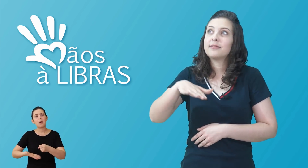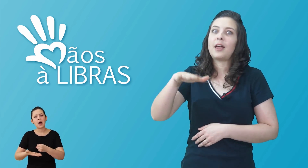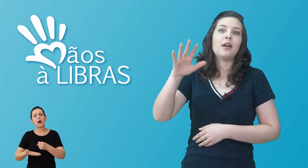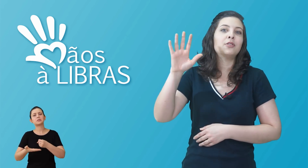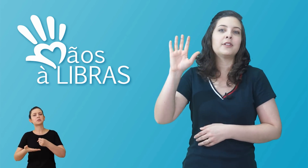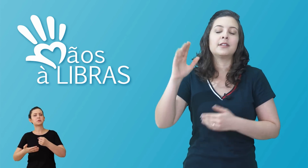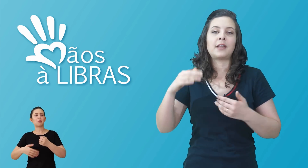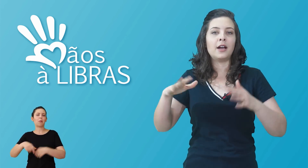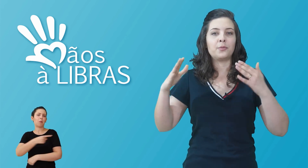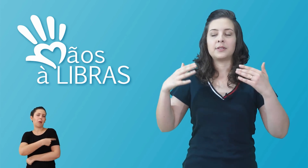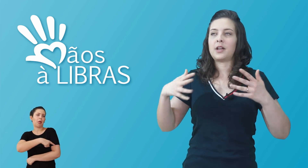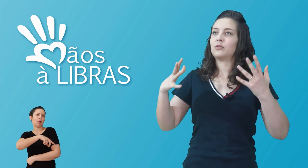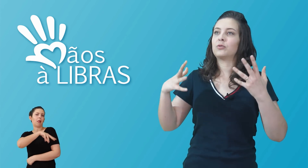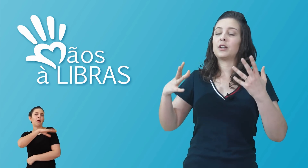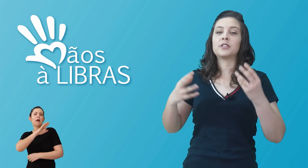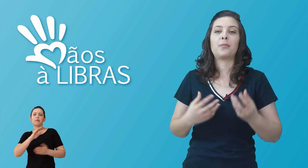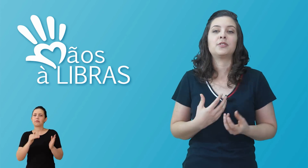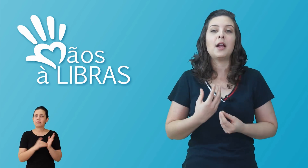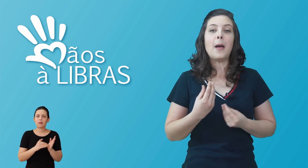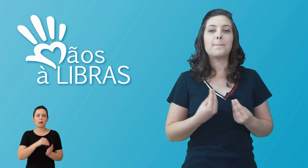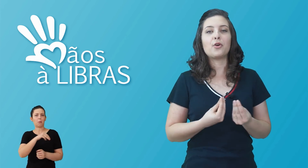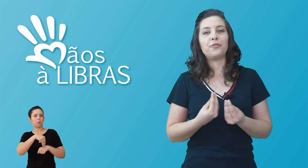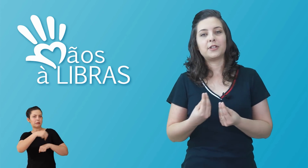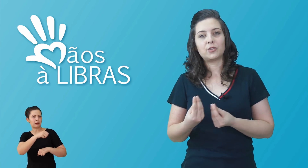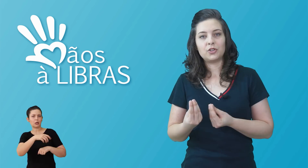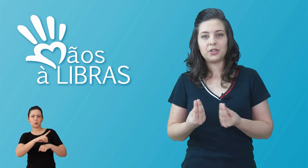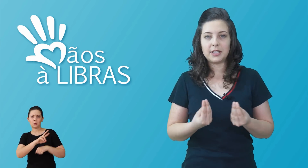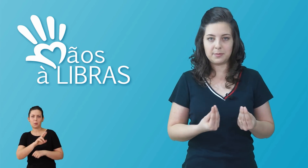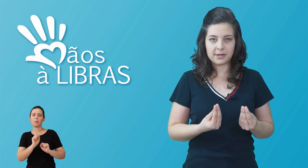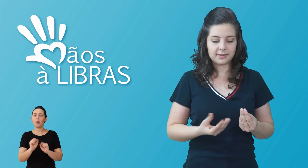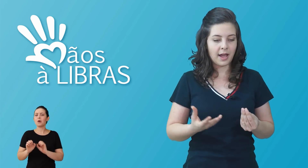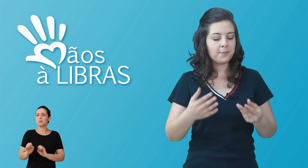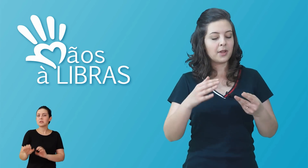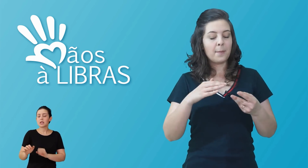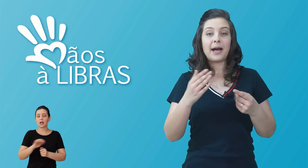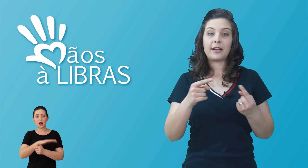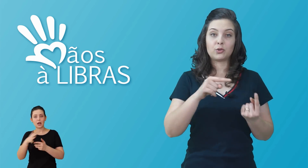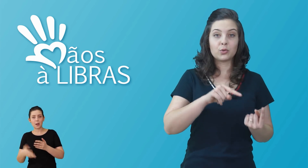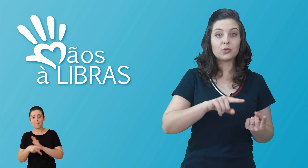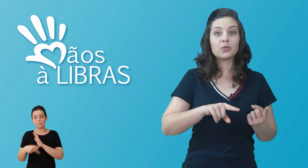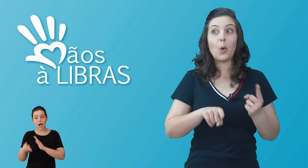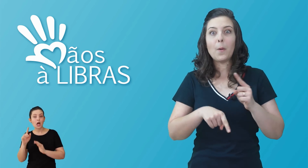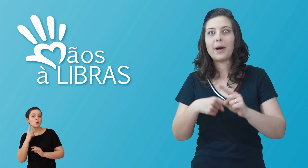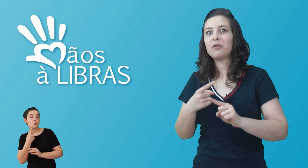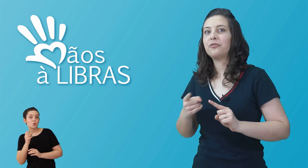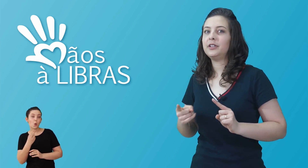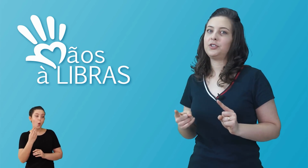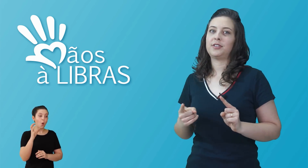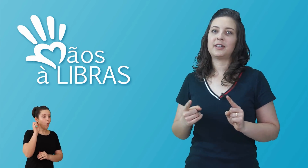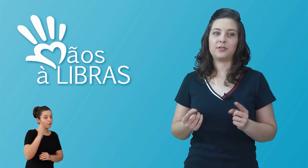básico até universitário, mestrado, doutorado, você pode ser professor de Libras, tá? Para surdos ou